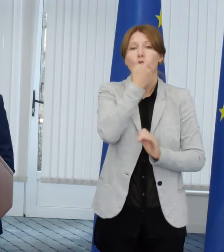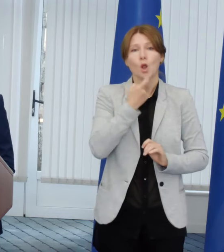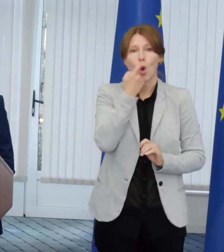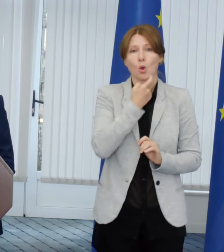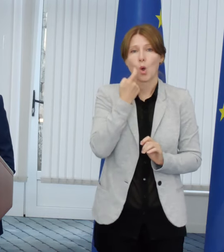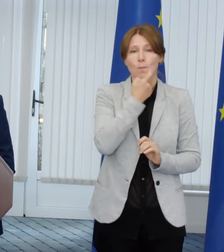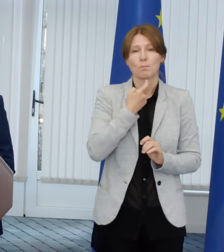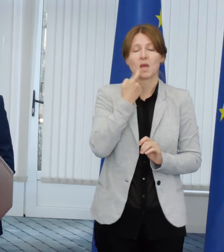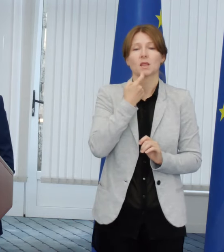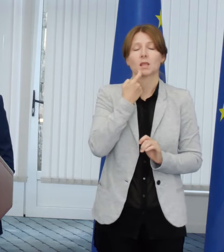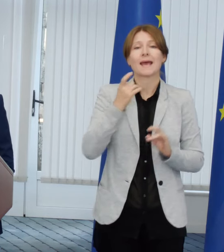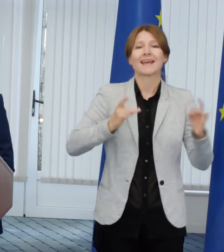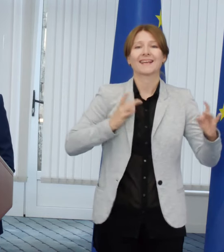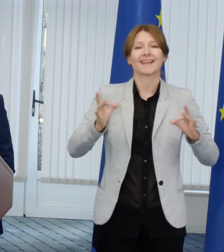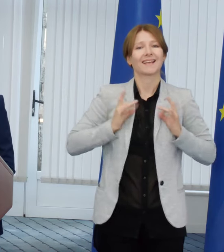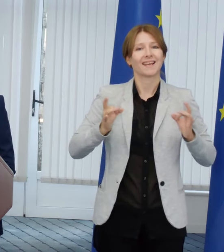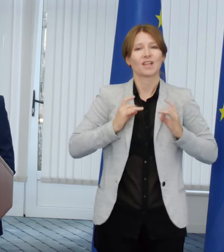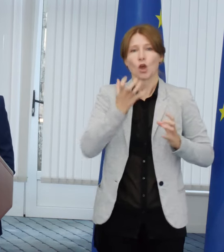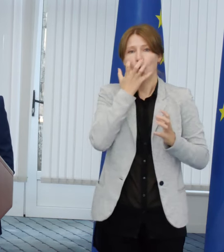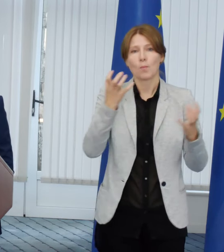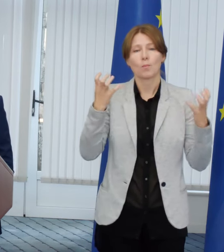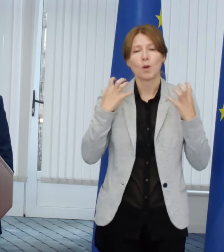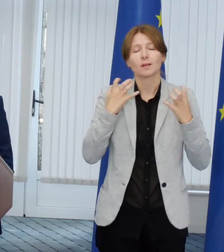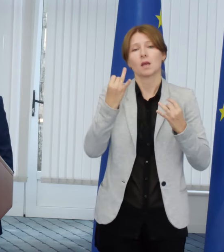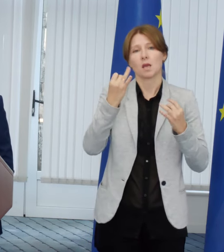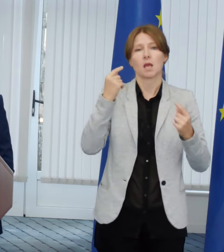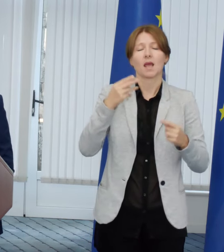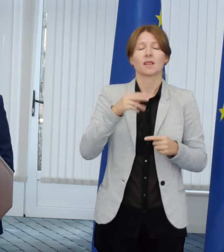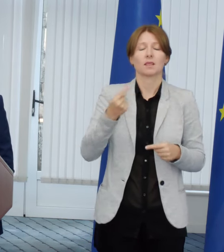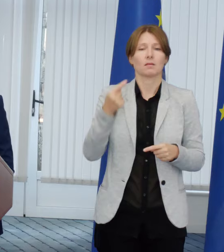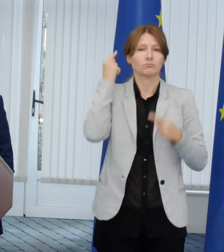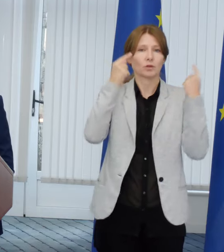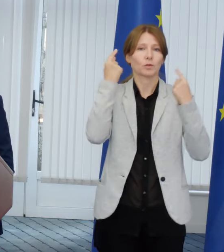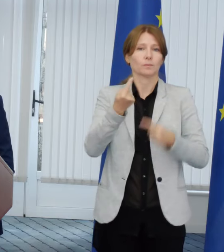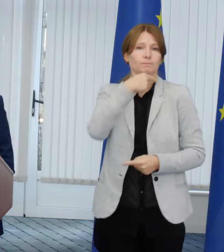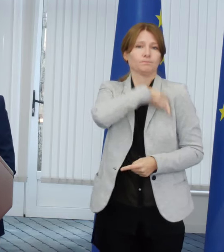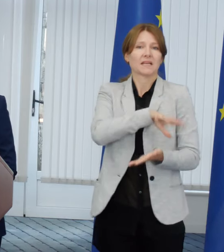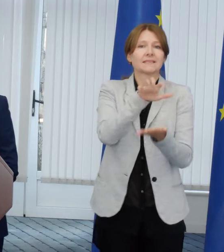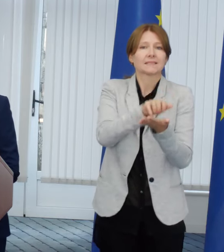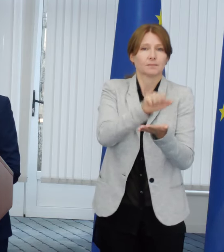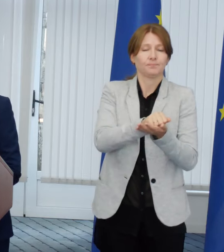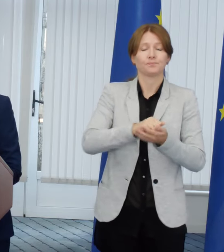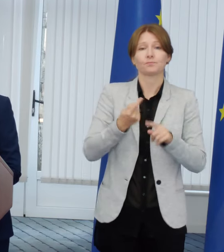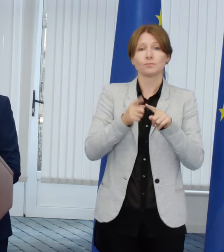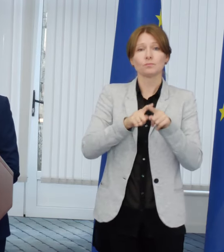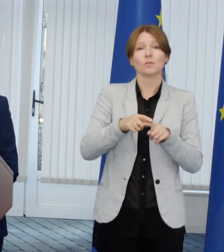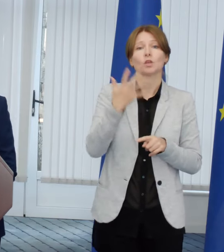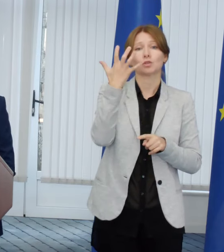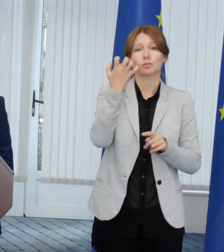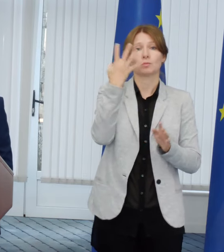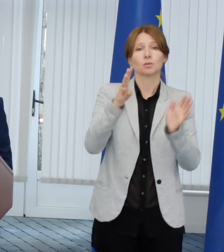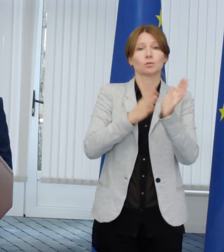logopedie, kinetoterapie, terapie ocupațională. Vor fi investiții de 649.000 de